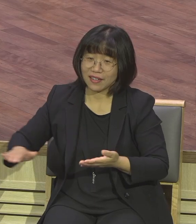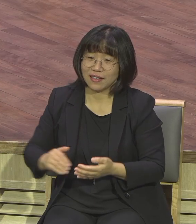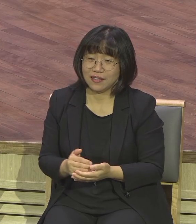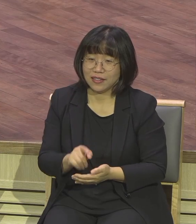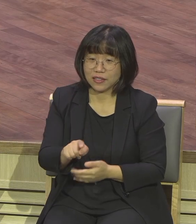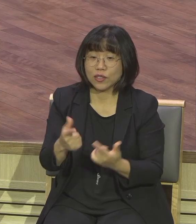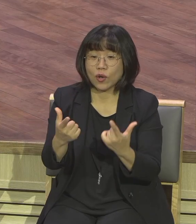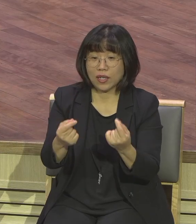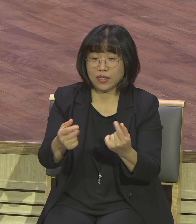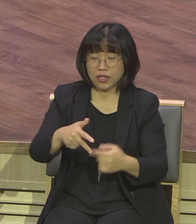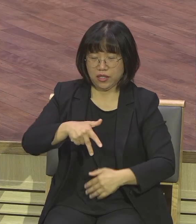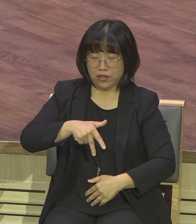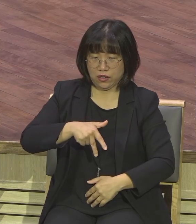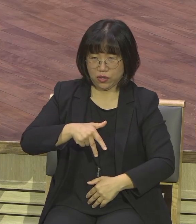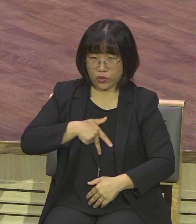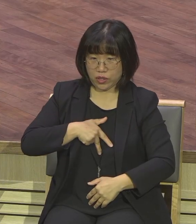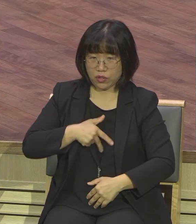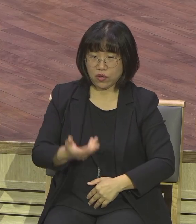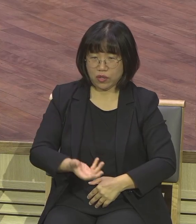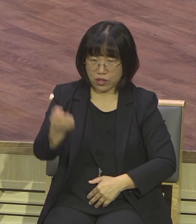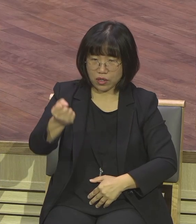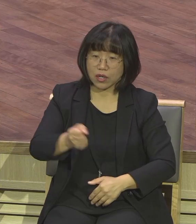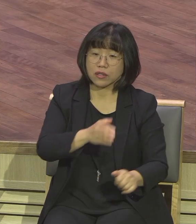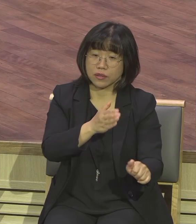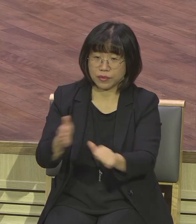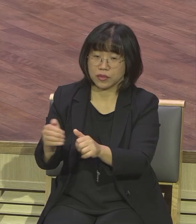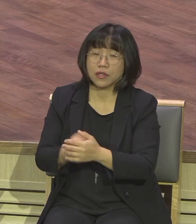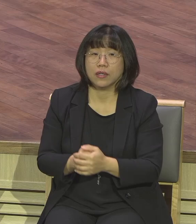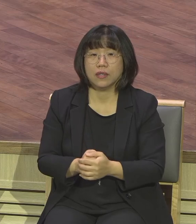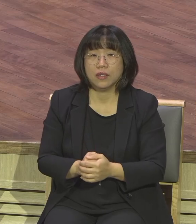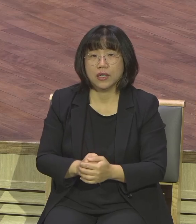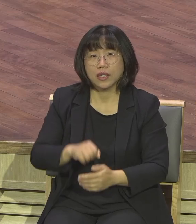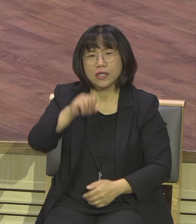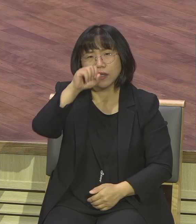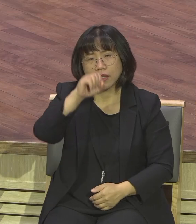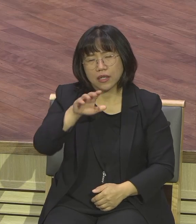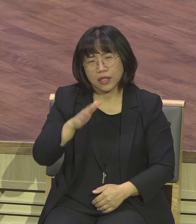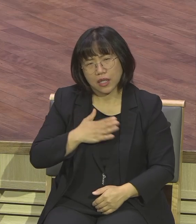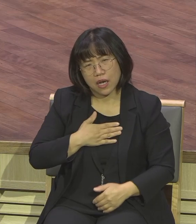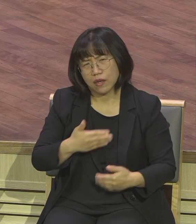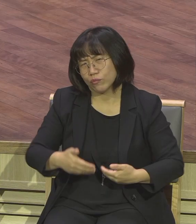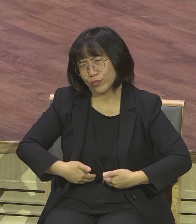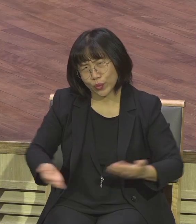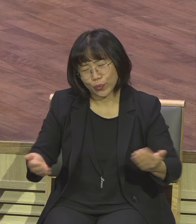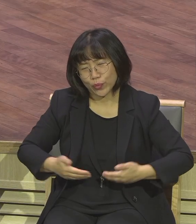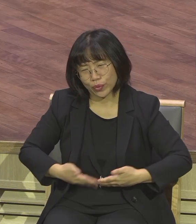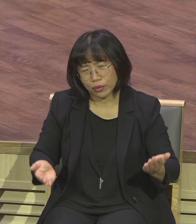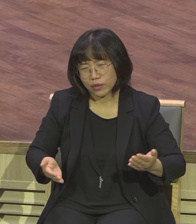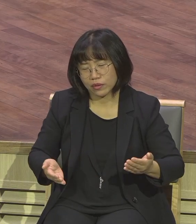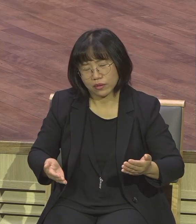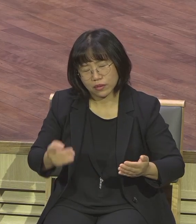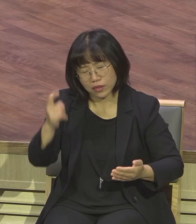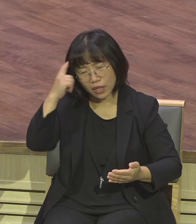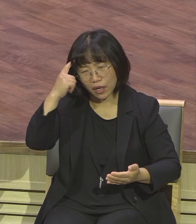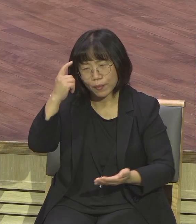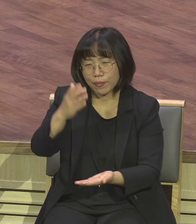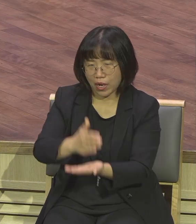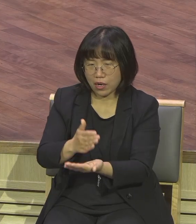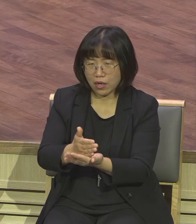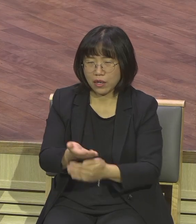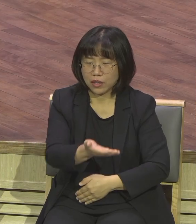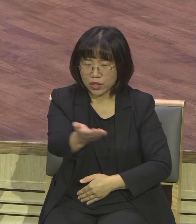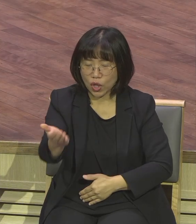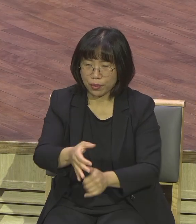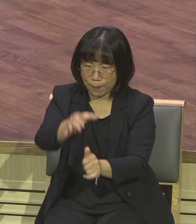그런 존재성을 가지라는 얘기예요. 아무 설명 없는 게 아니라는 얘기예요. 여러분이 해야 될 일이 있다는